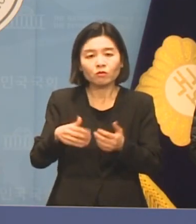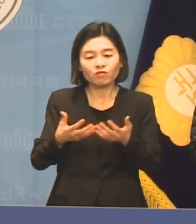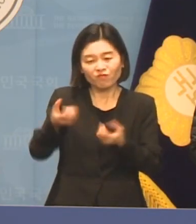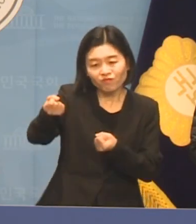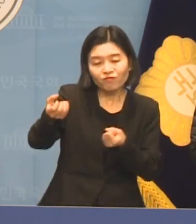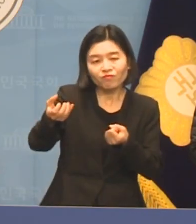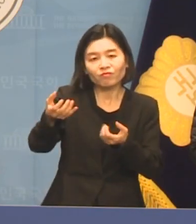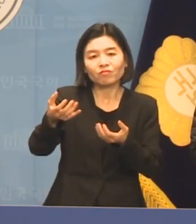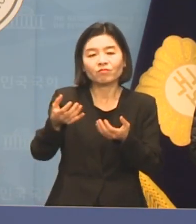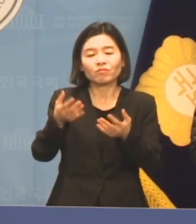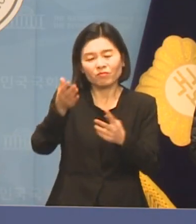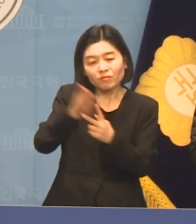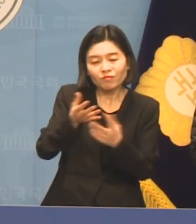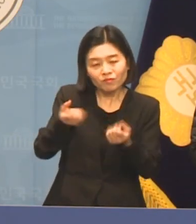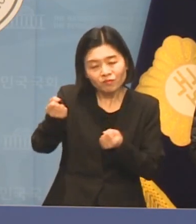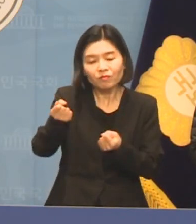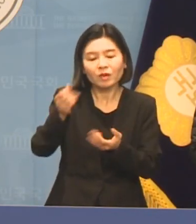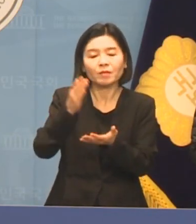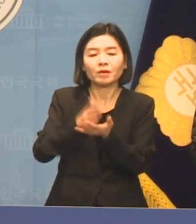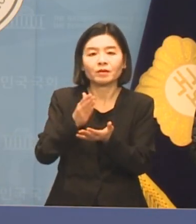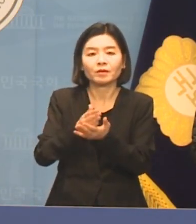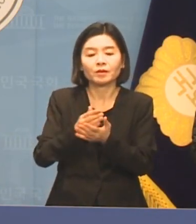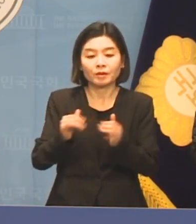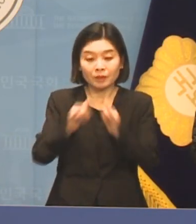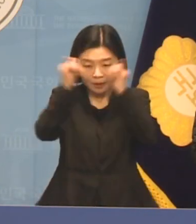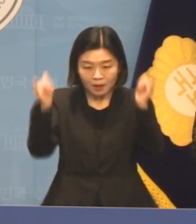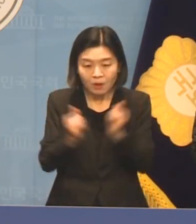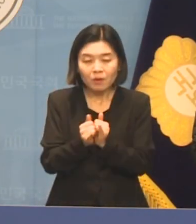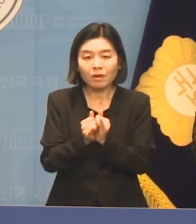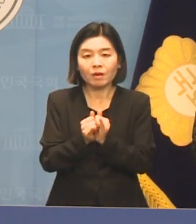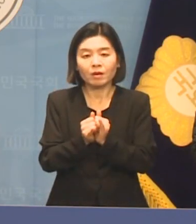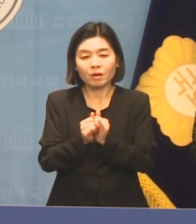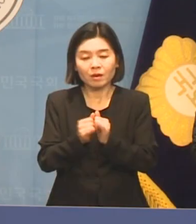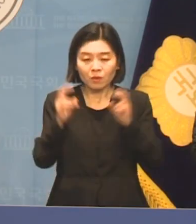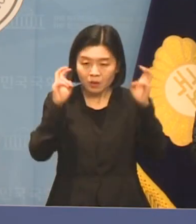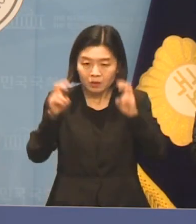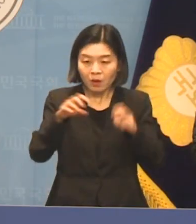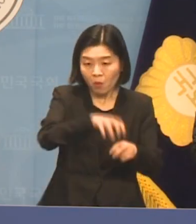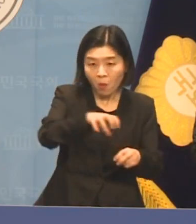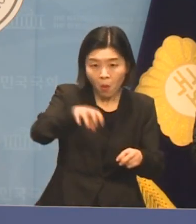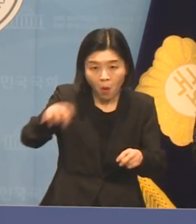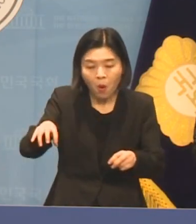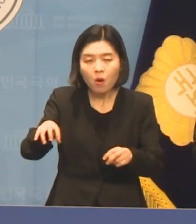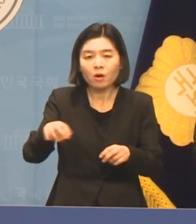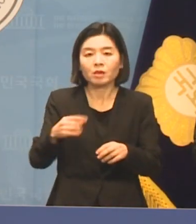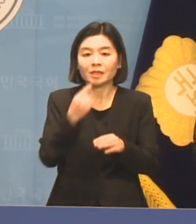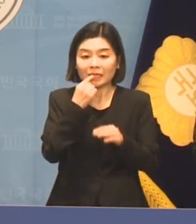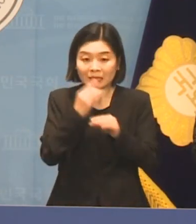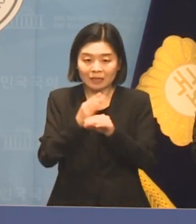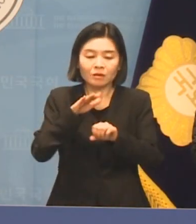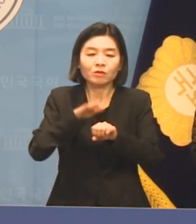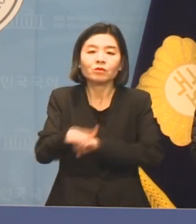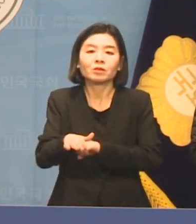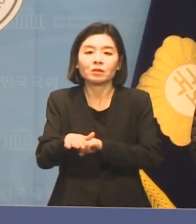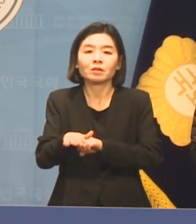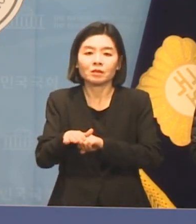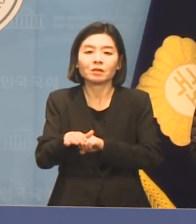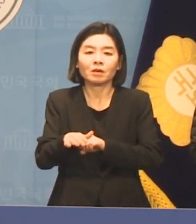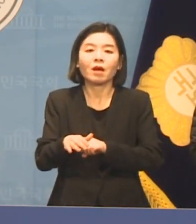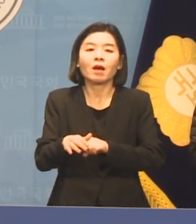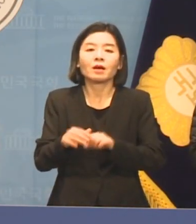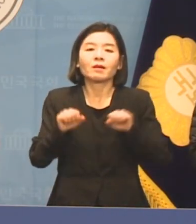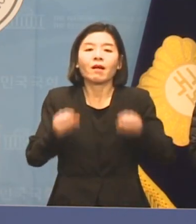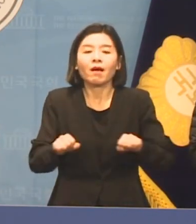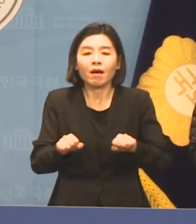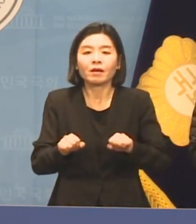직장뿐만 아니라 사회 곳곳에 민주주의가 숨쉬는 사회 대개혁을 완수할 수 있을 것입니다.